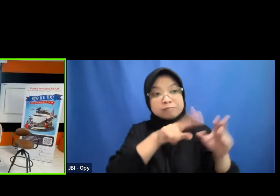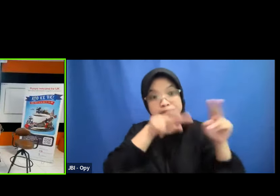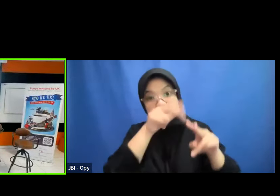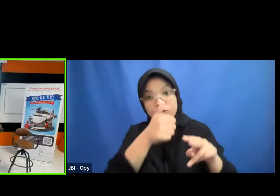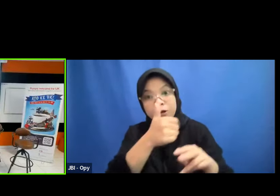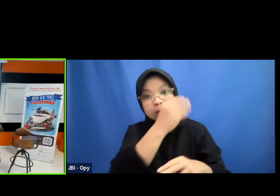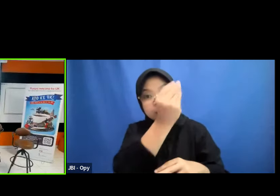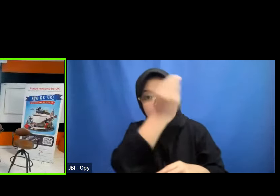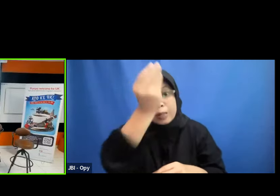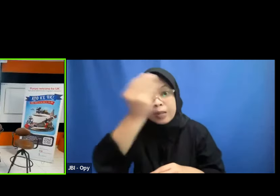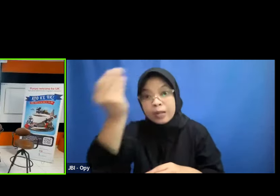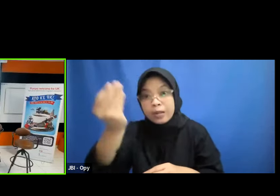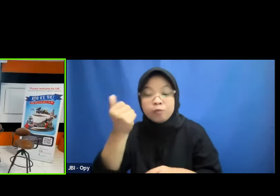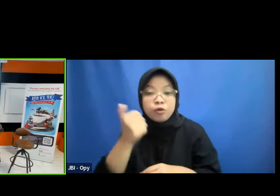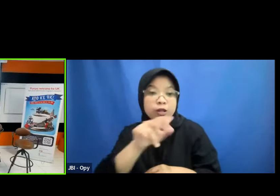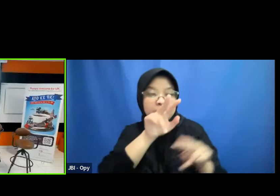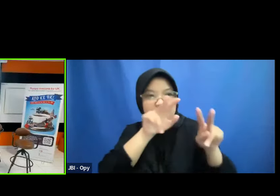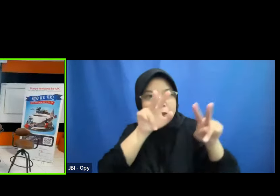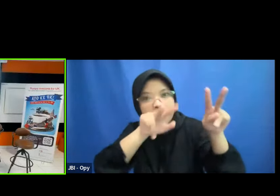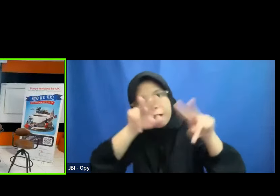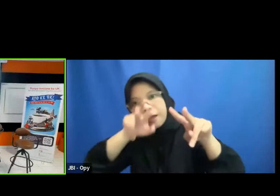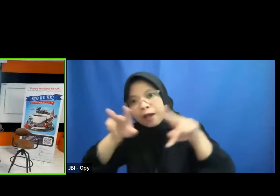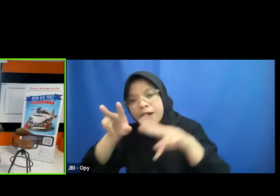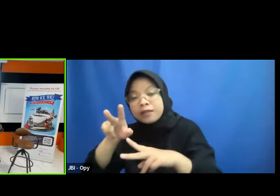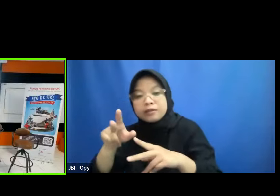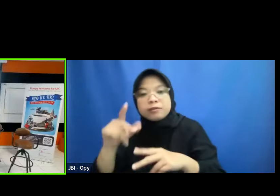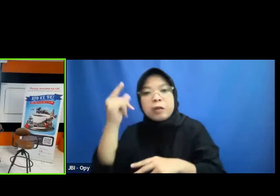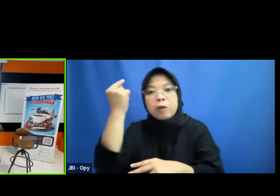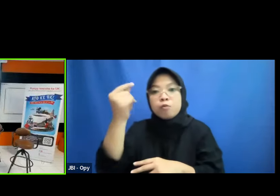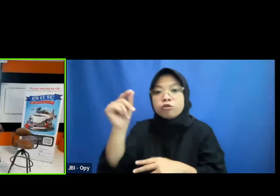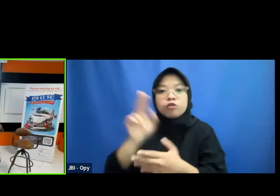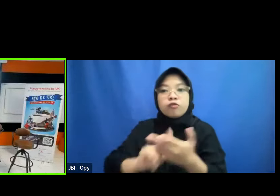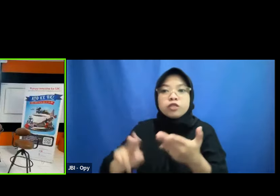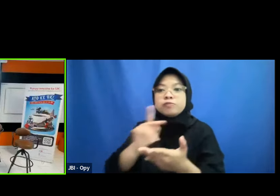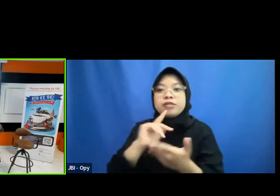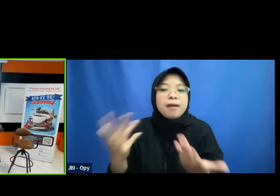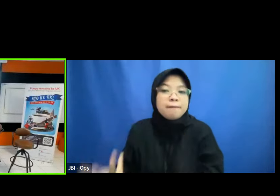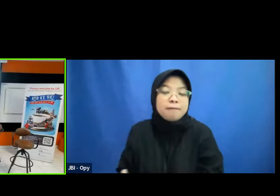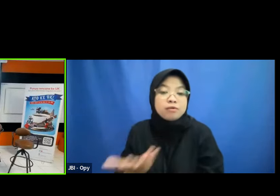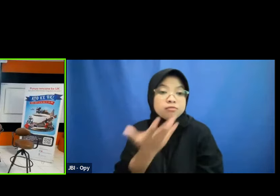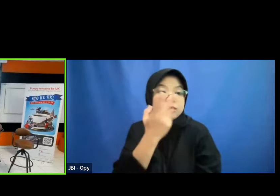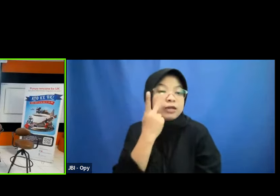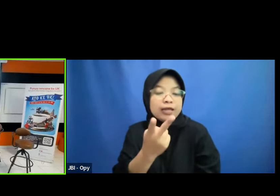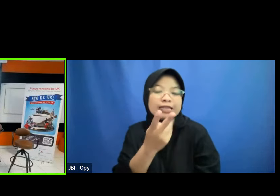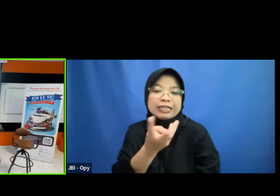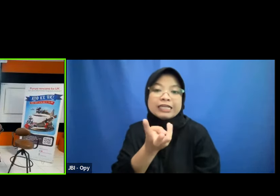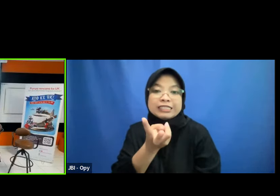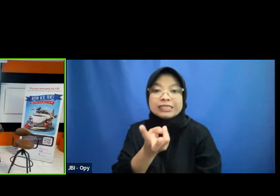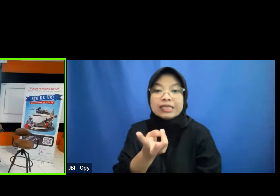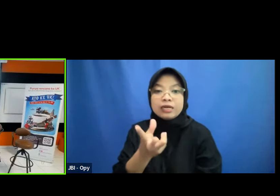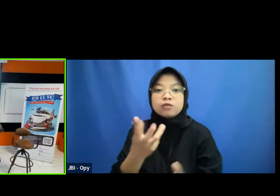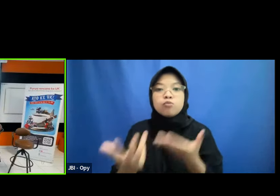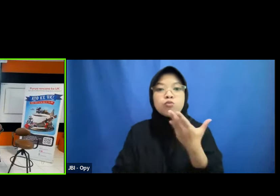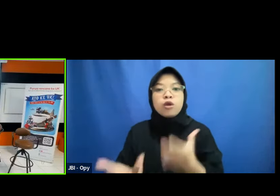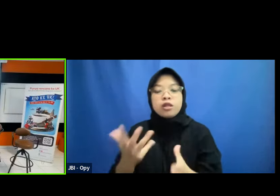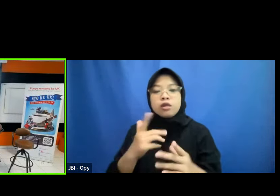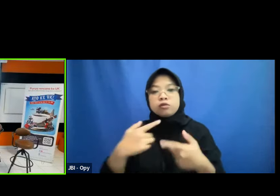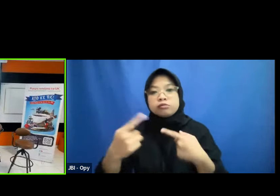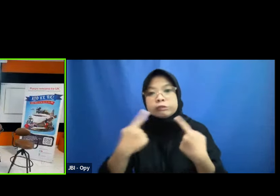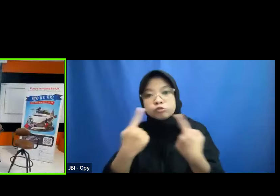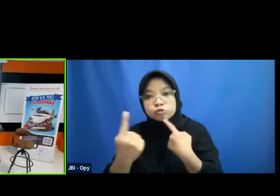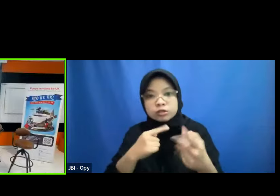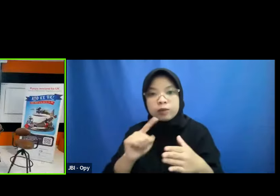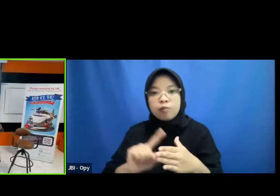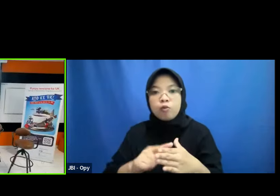ya keliling-keliling gitu kalau mau lihat-lihat kampusnya Oke Eh teman-teman mungkin sedikit sebelum kita mulai eh Talk Show kita hari ini